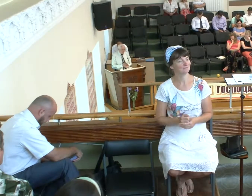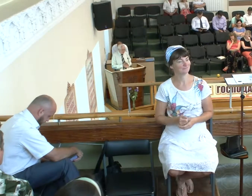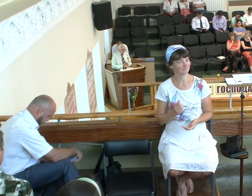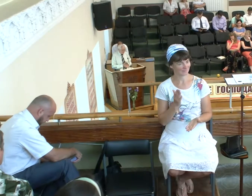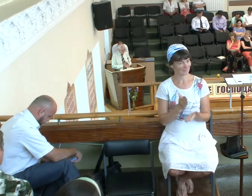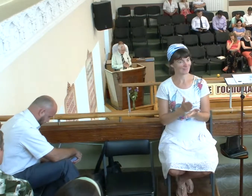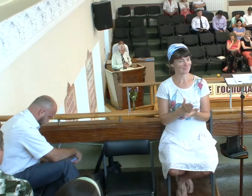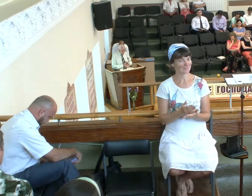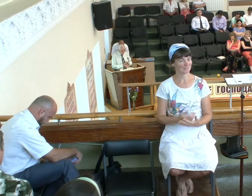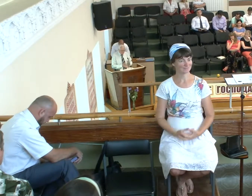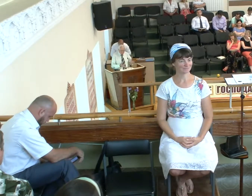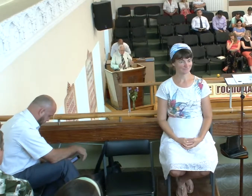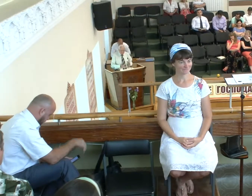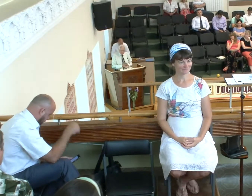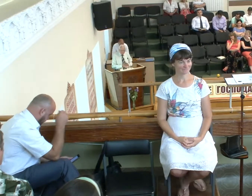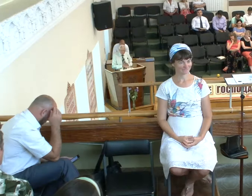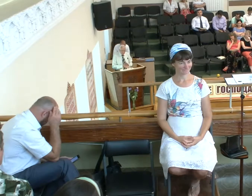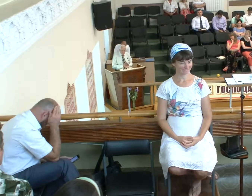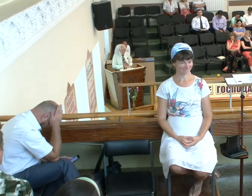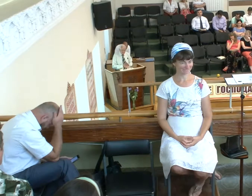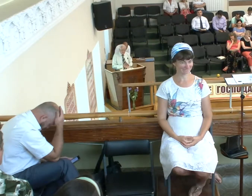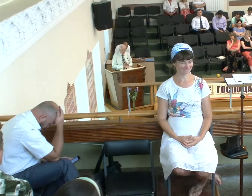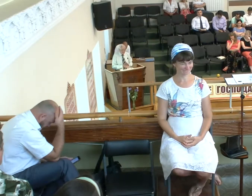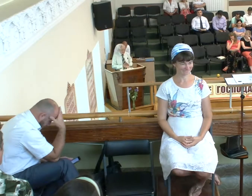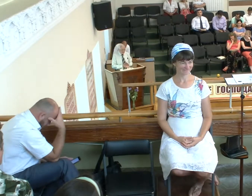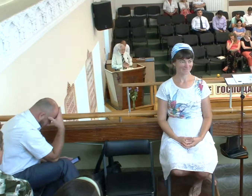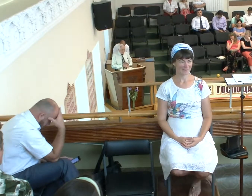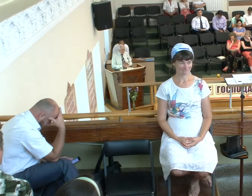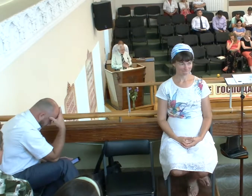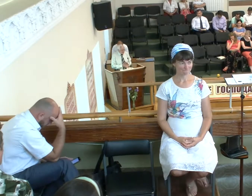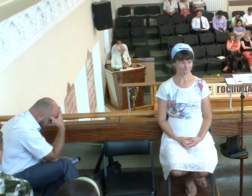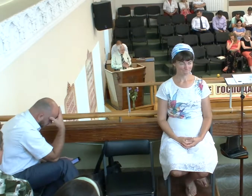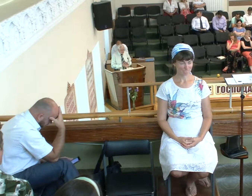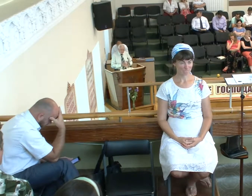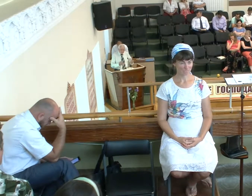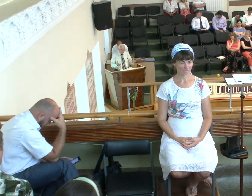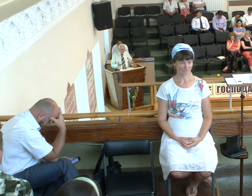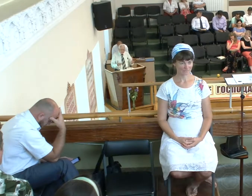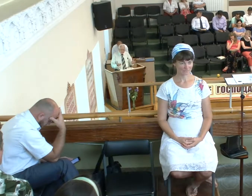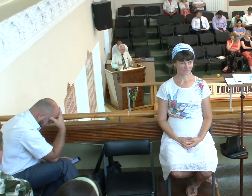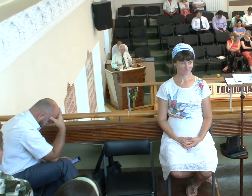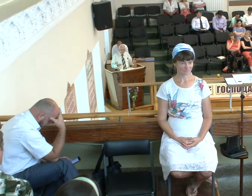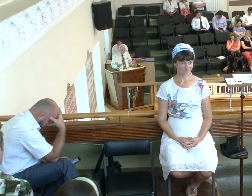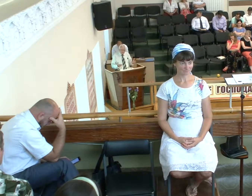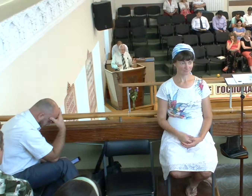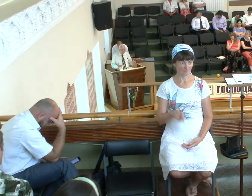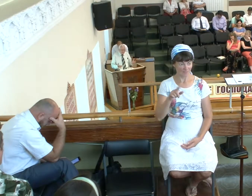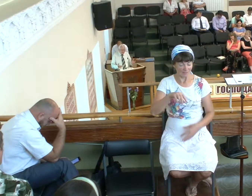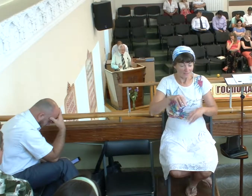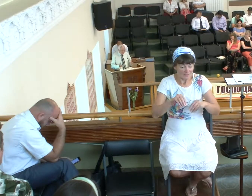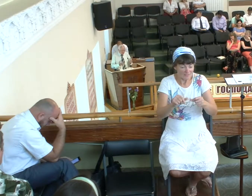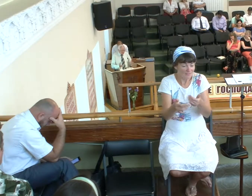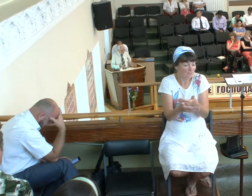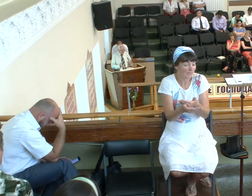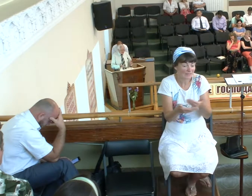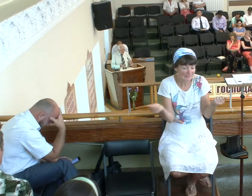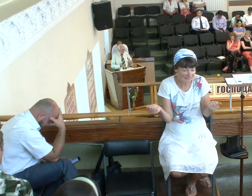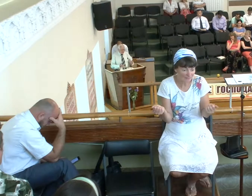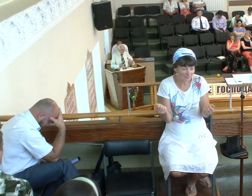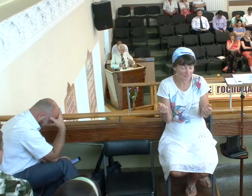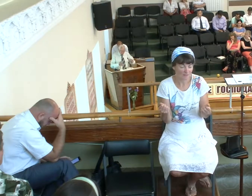золото, называется царская водка. Есть, но на Земле нету таких прочных вещей.